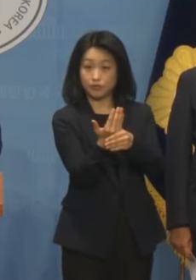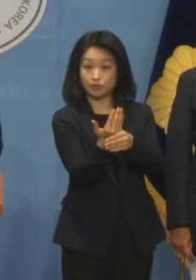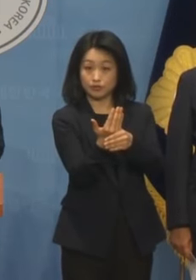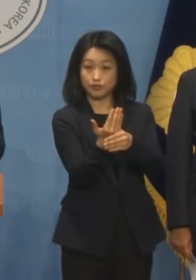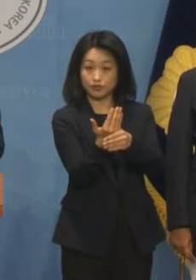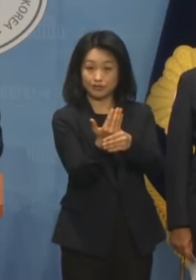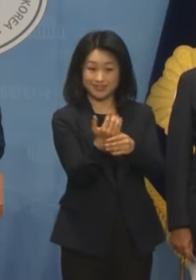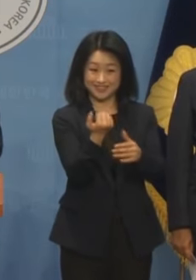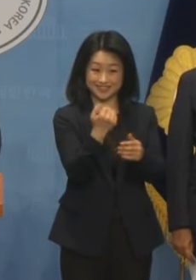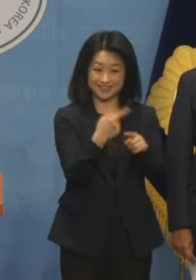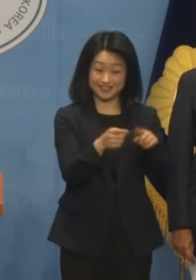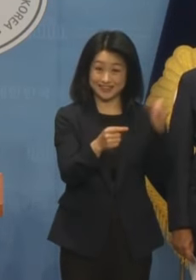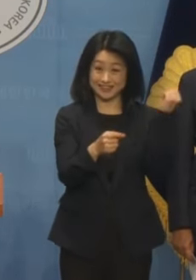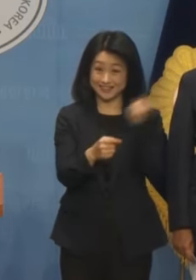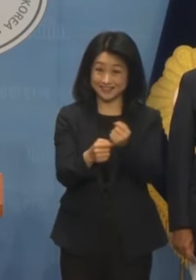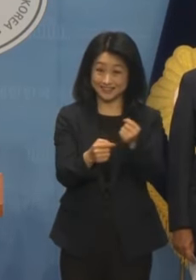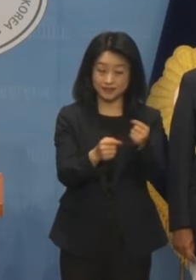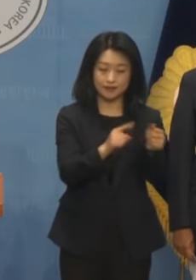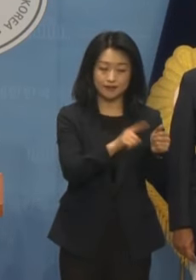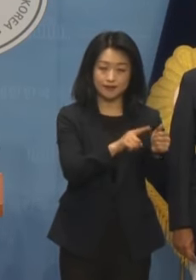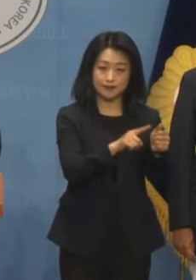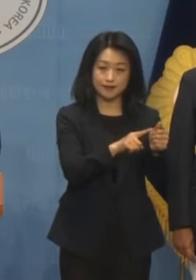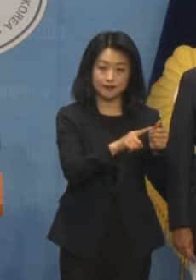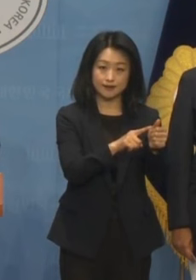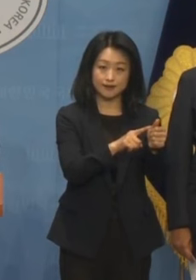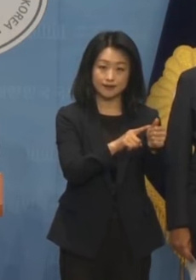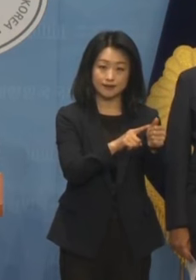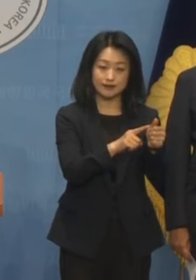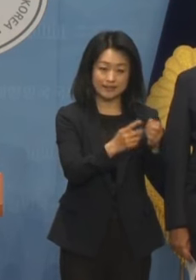씨가 징역 20년형을